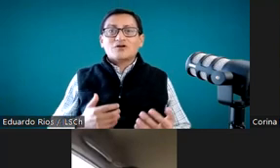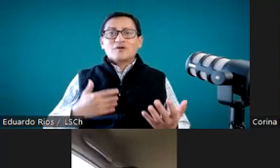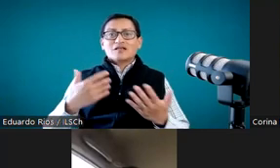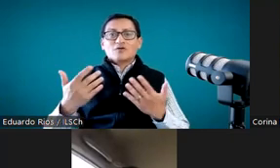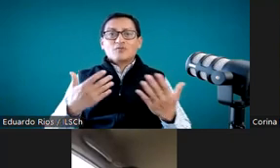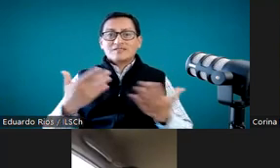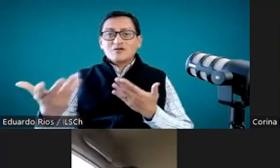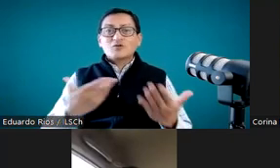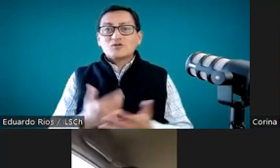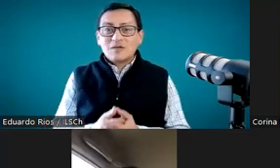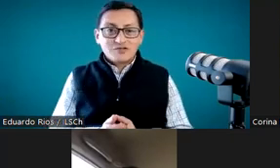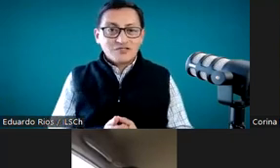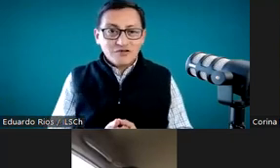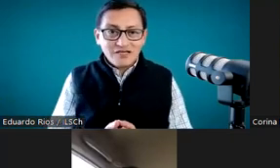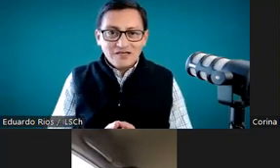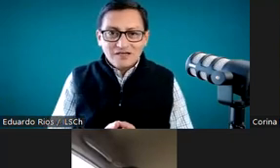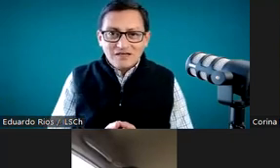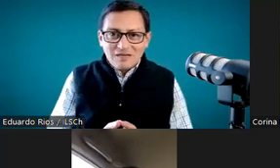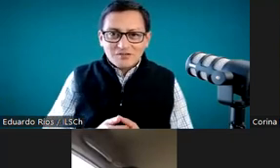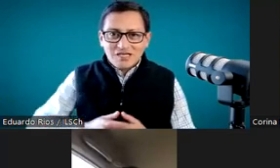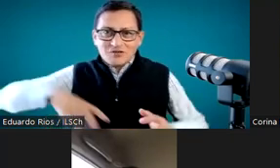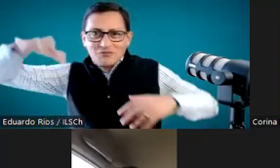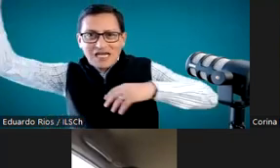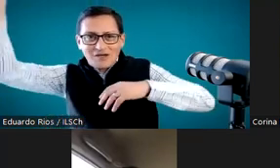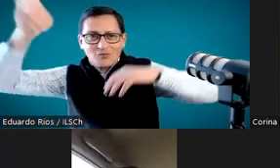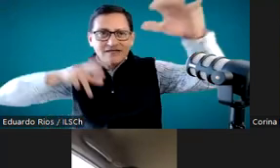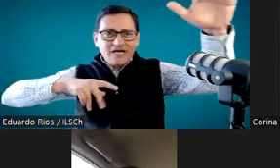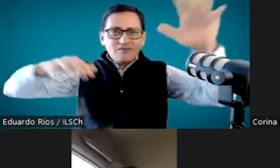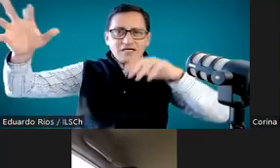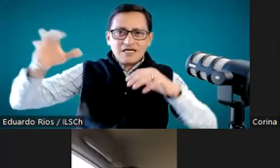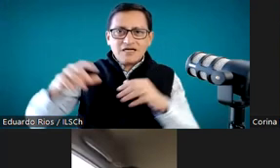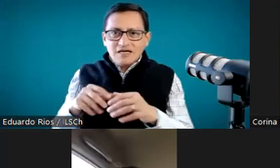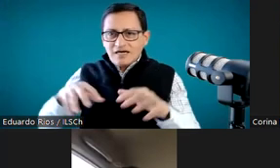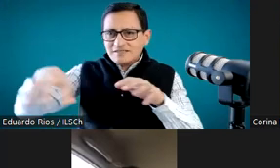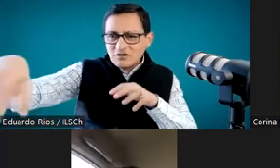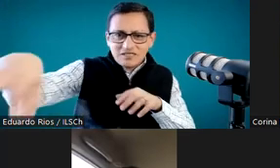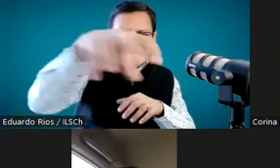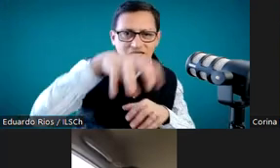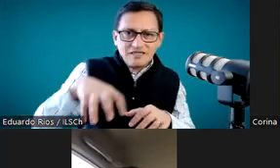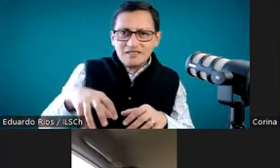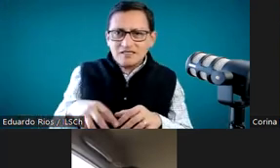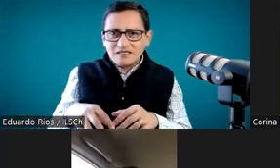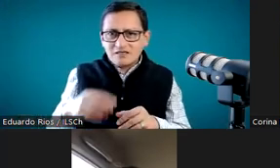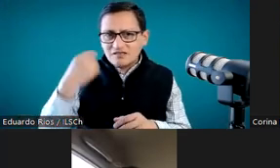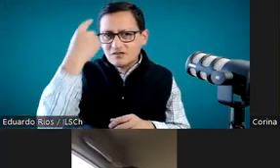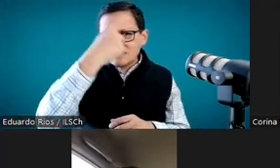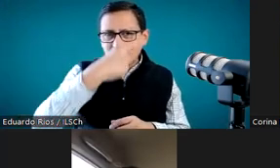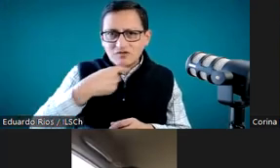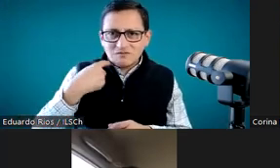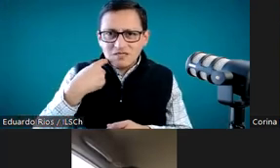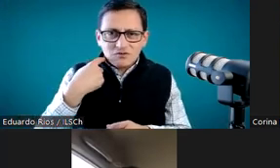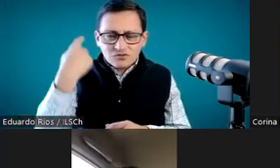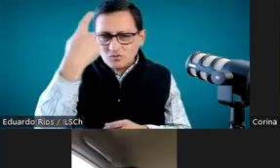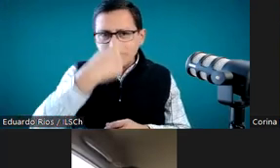el momento de conversar con una persona sorda, la persona sorda mueve las manos para allá y para acá, hace cosas aquí adelante y no hace cosas